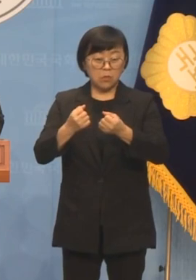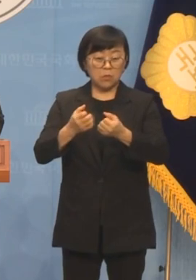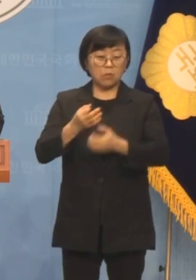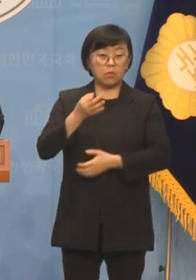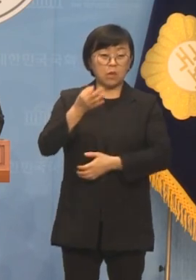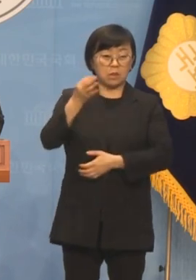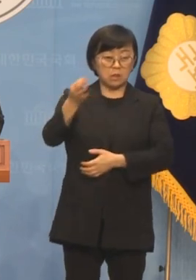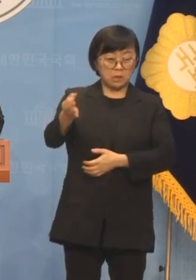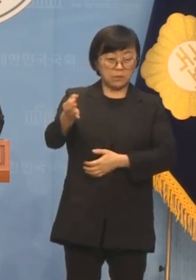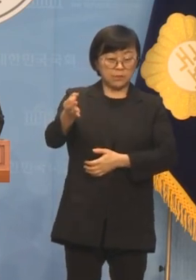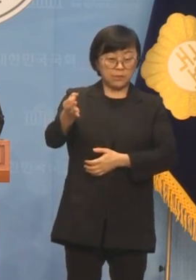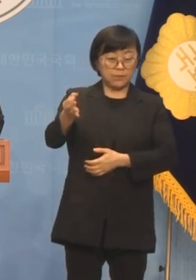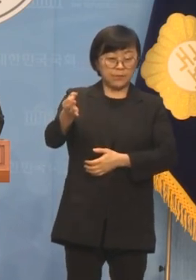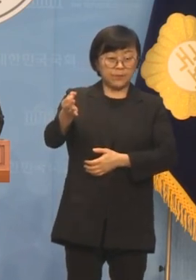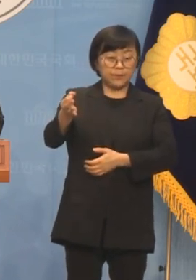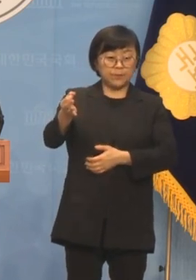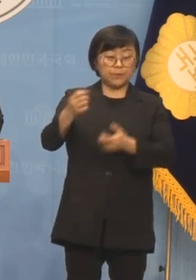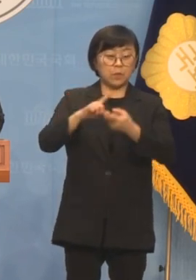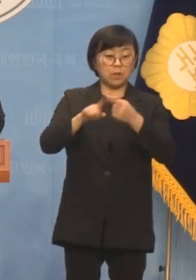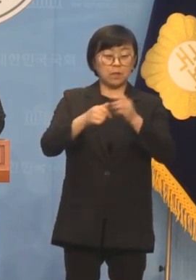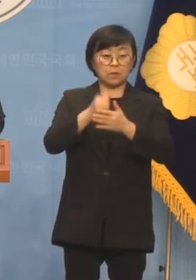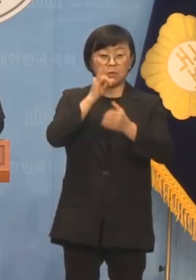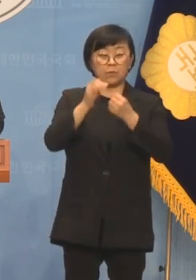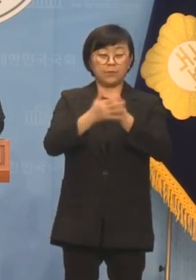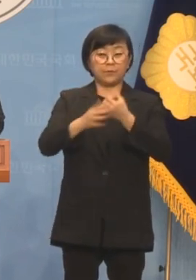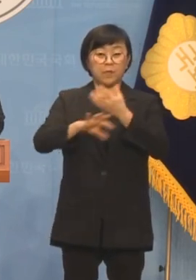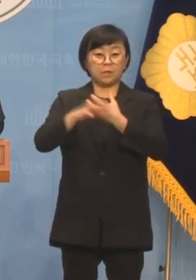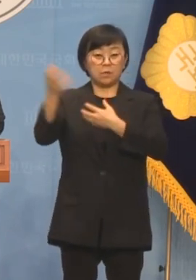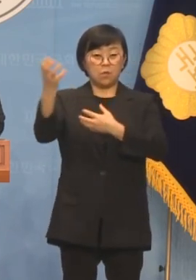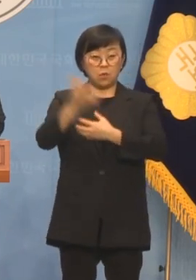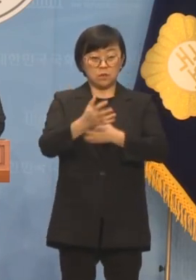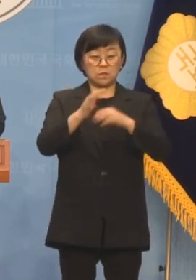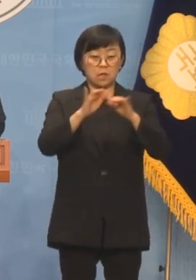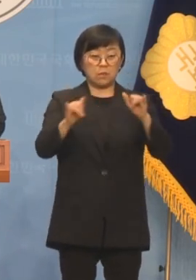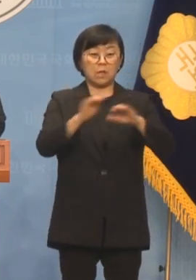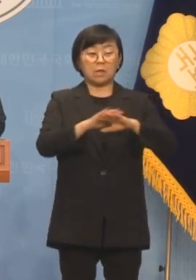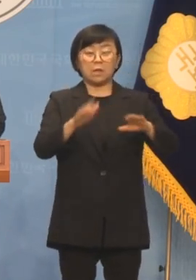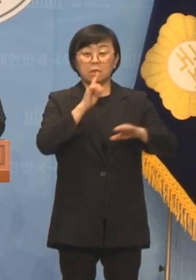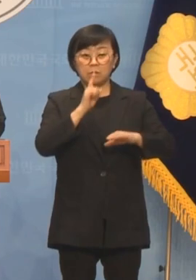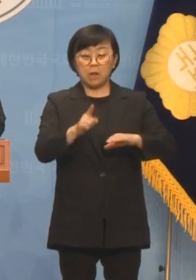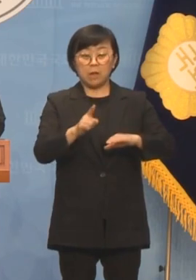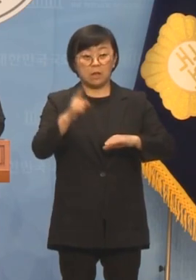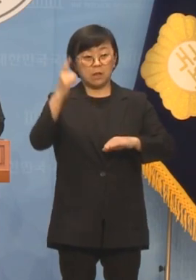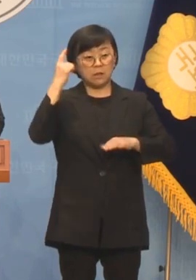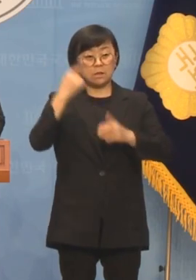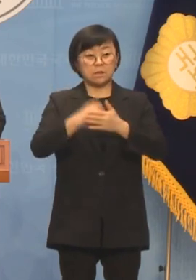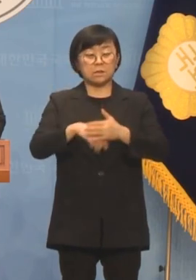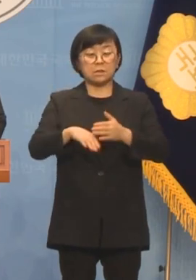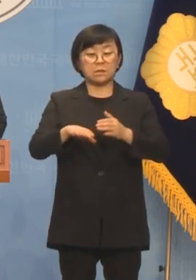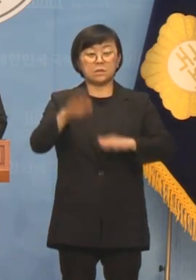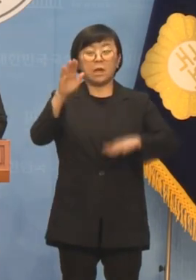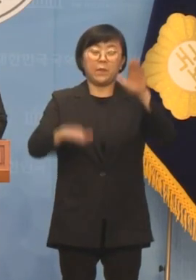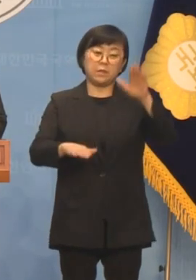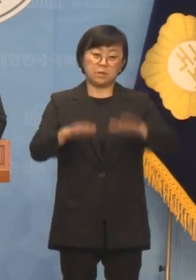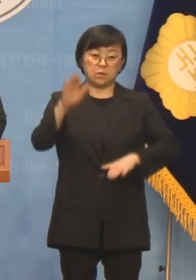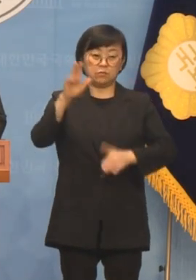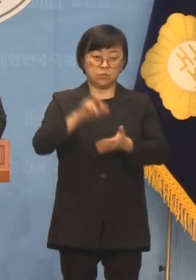최저임금을 적용하지 않은 방안을 제시하며 외국인 노동자 투입으로 해결하겠다는 발상은 대단히